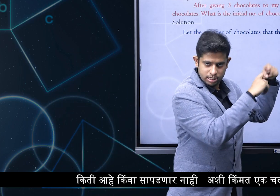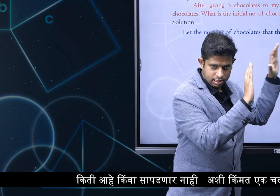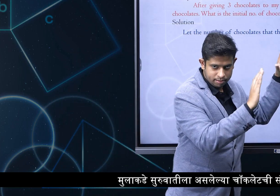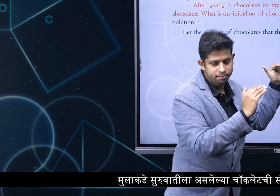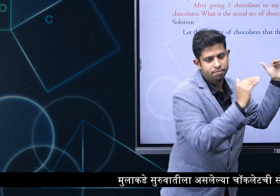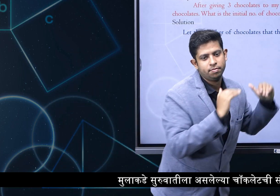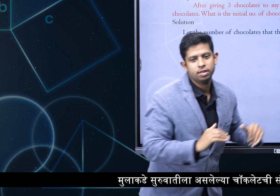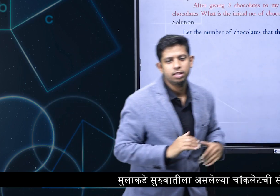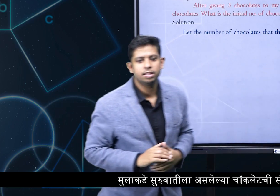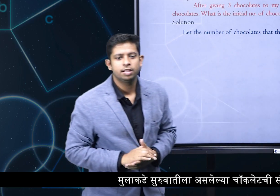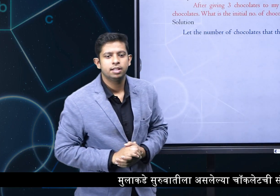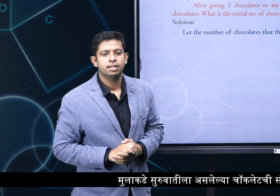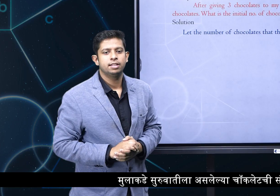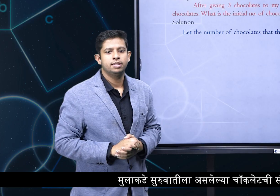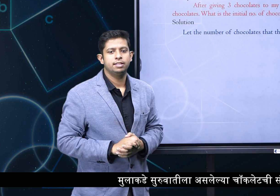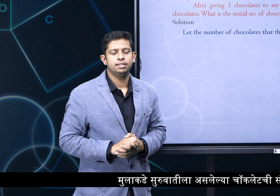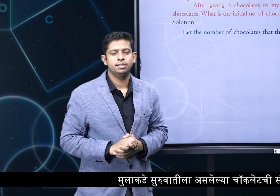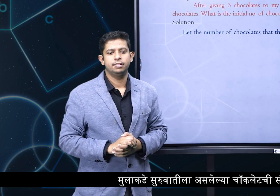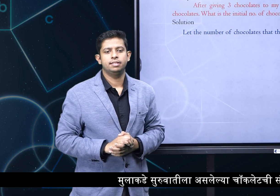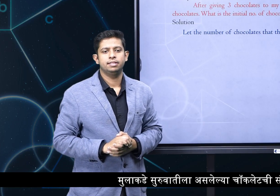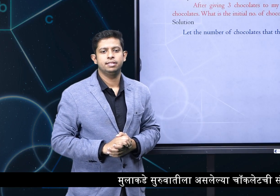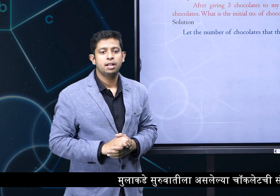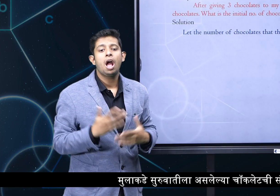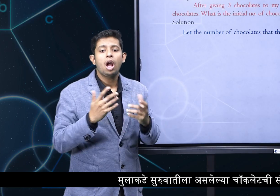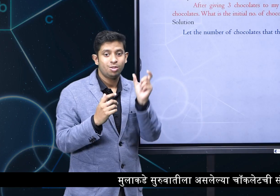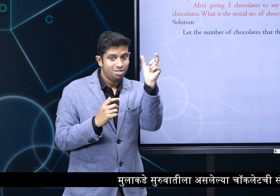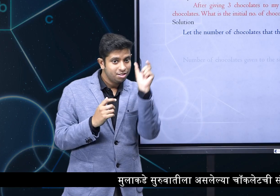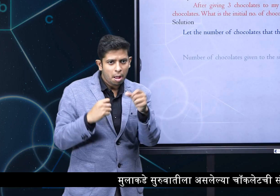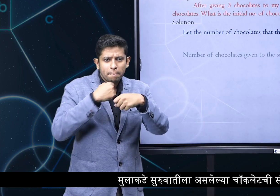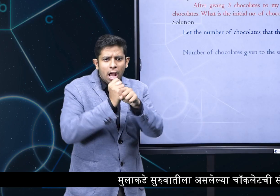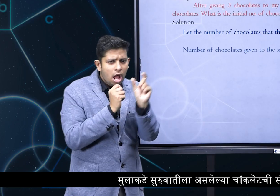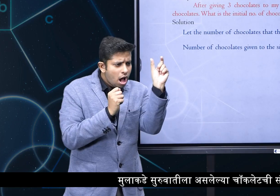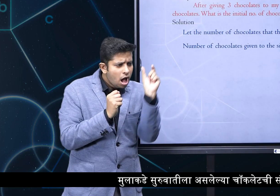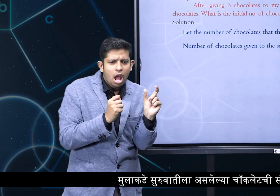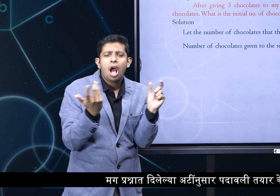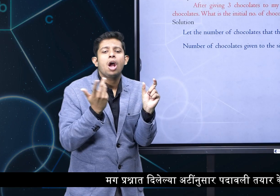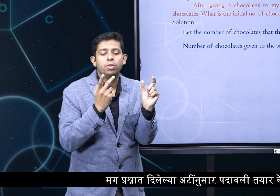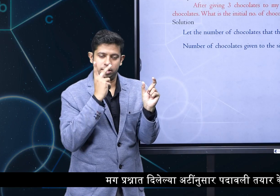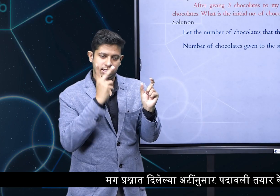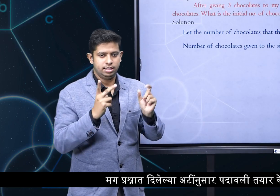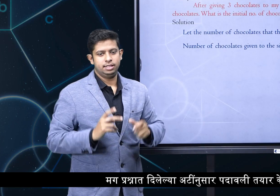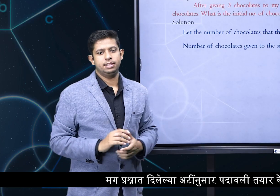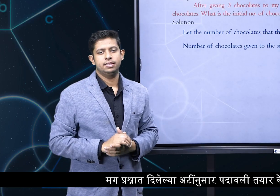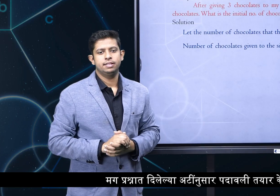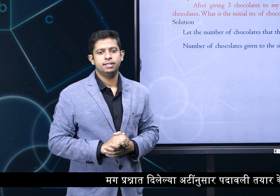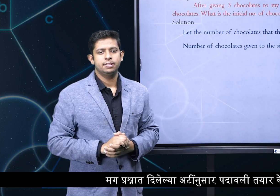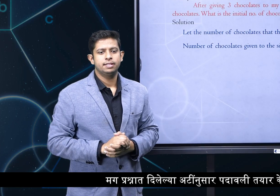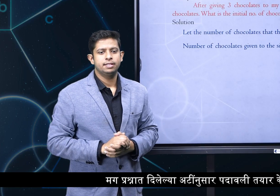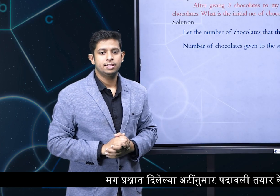जाते. मुलाकडे सुरुवातीला असलेल्या चॉकलेटची संख्या इज इक्वल टू x समजा. मग प्रश्नात दिलेल्या अटीनुसार पदावली